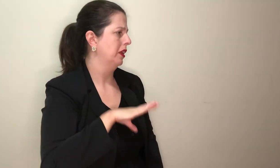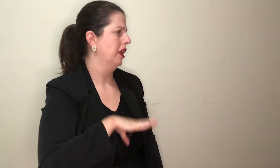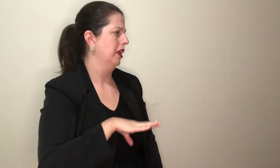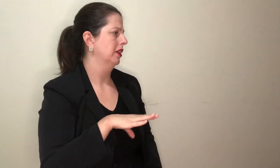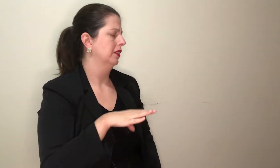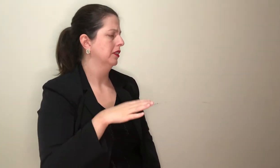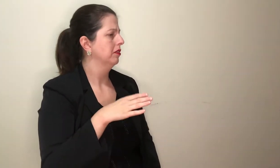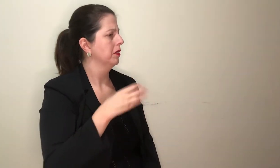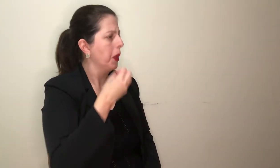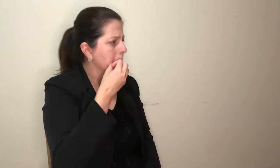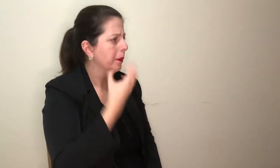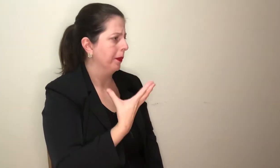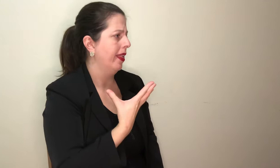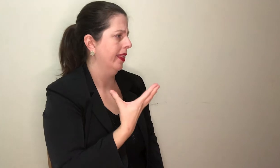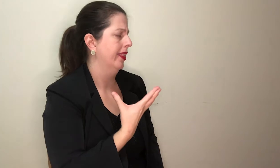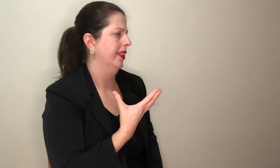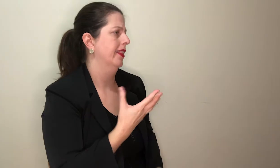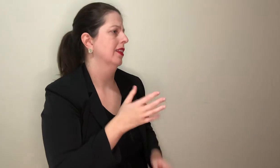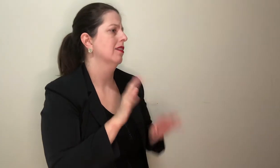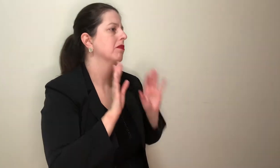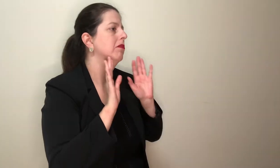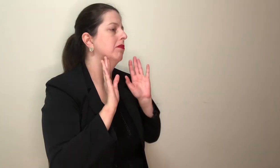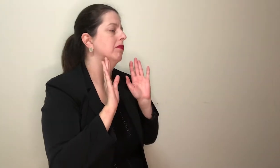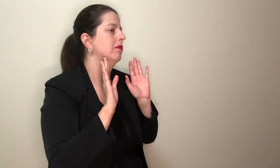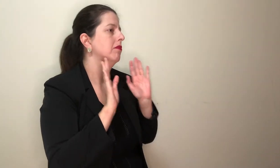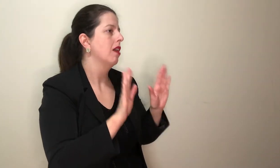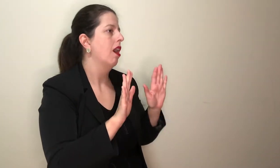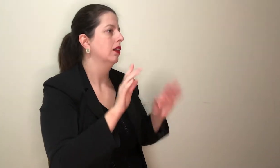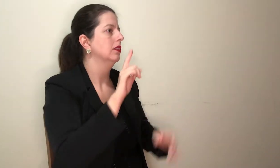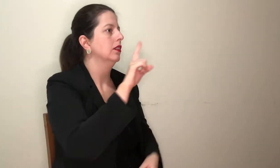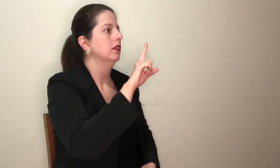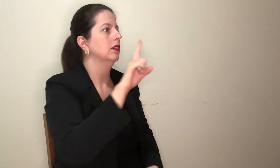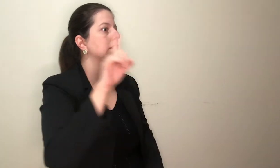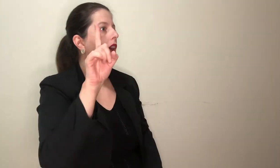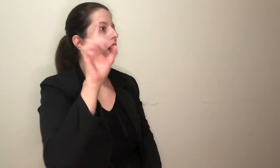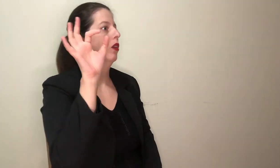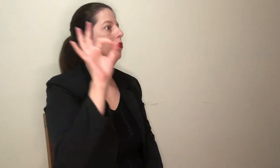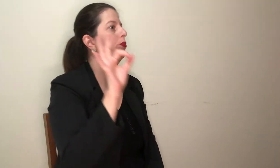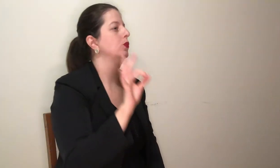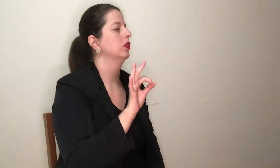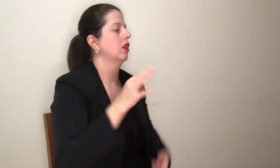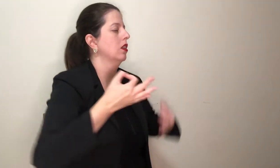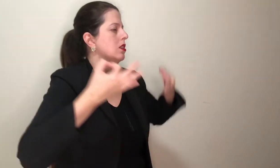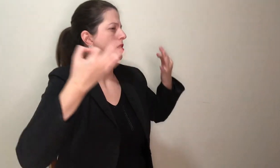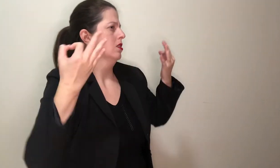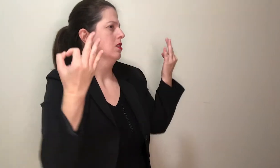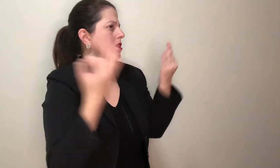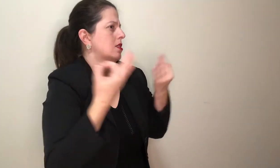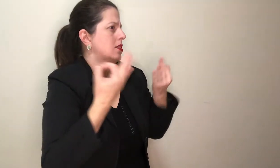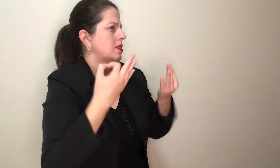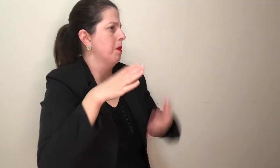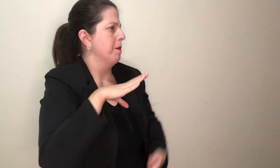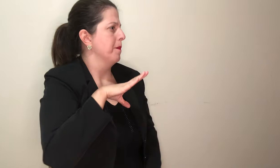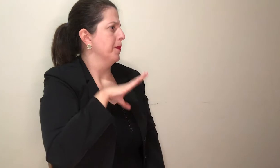o português idêntico ao de um usuário. Não é assim. Eu tenho uma forma de escrita que é